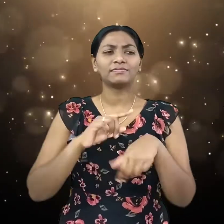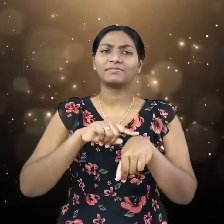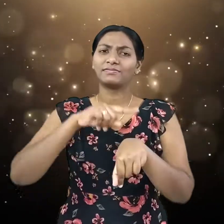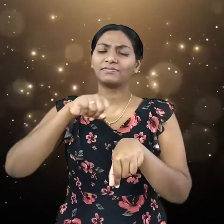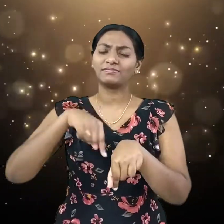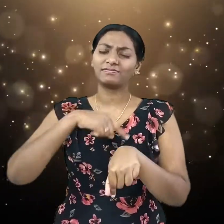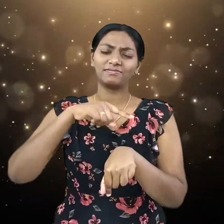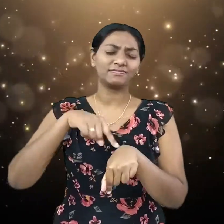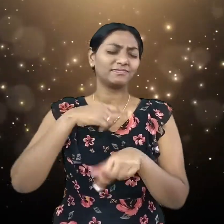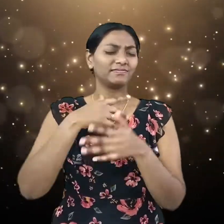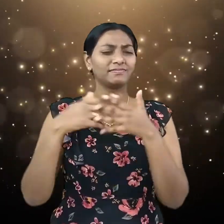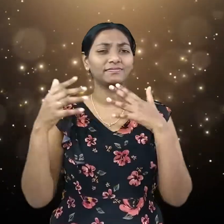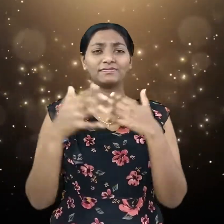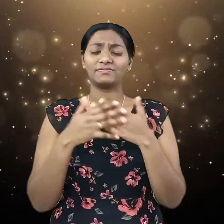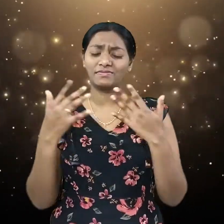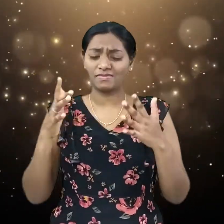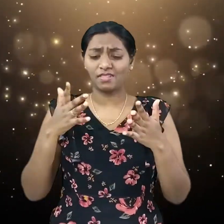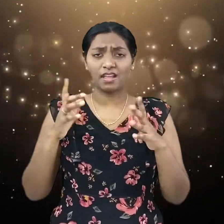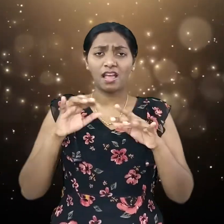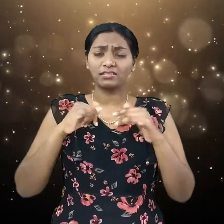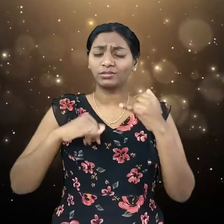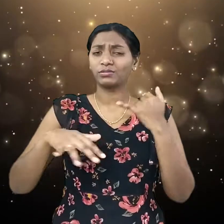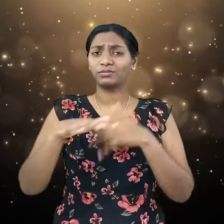हर वक्त हर स्थिति में